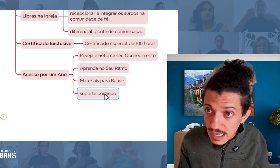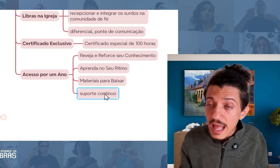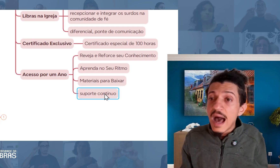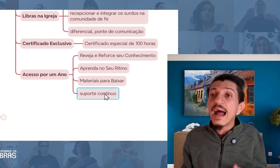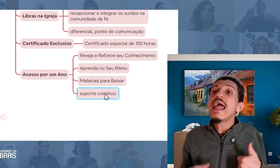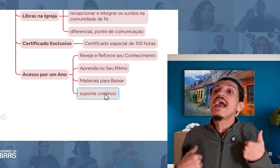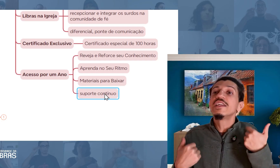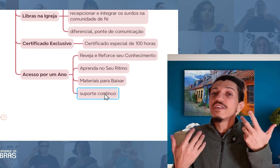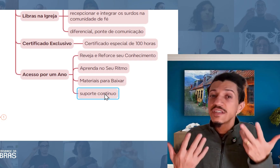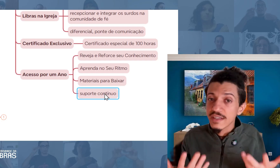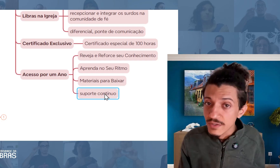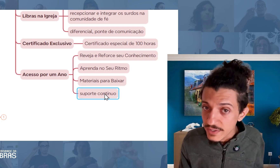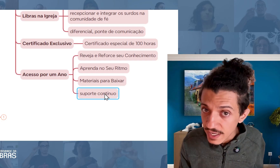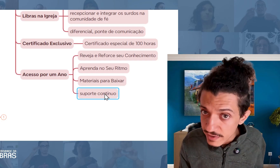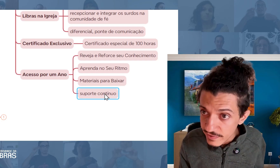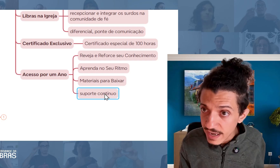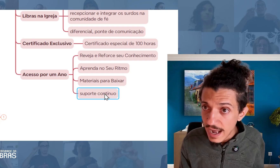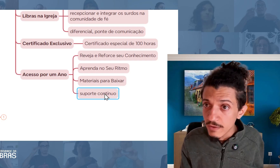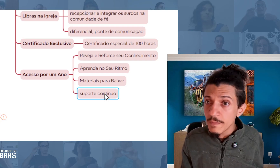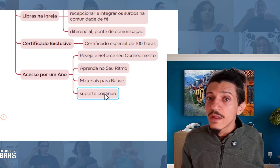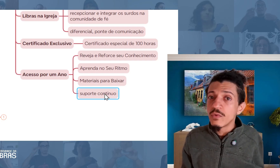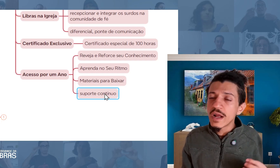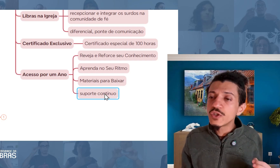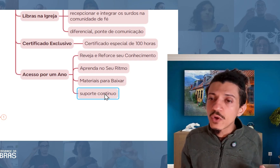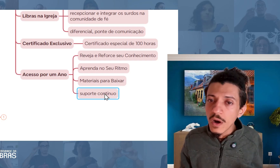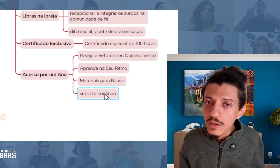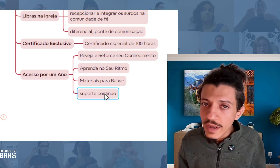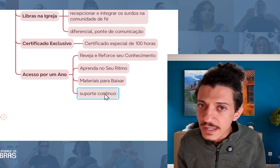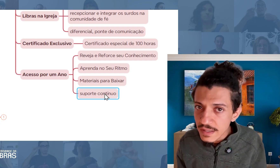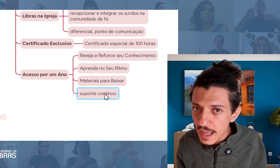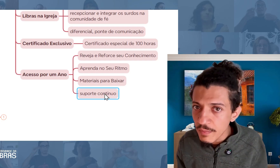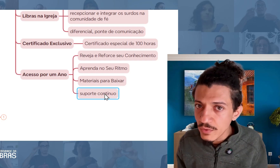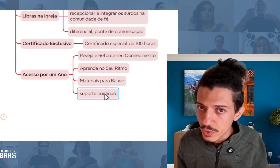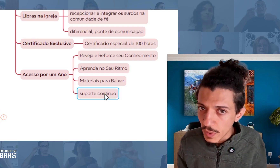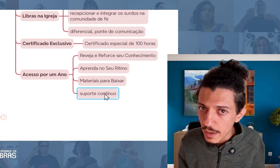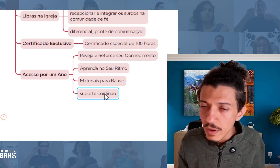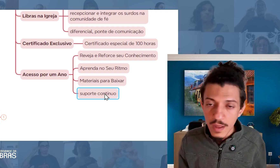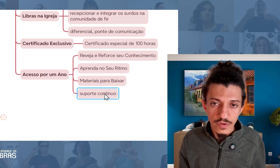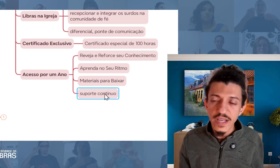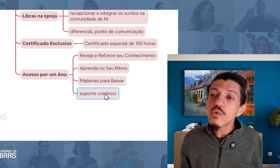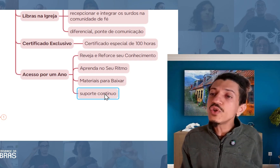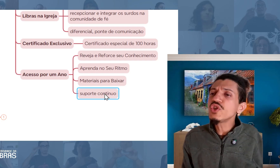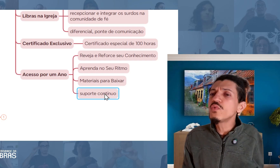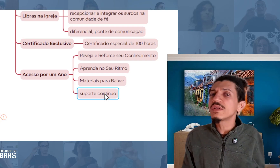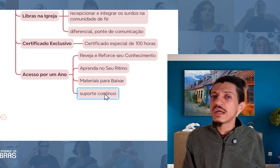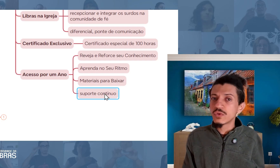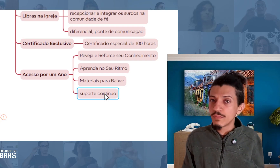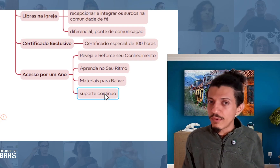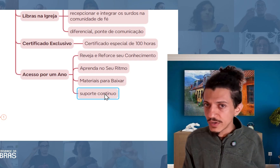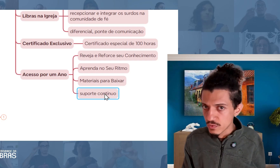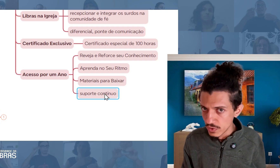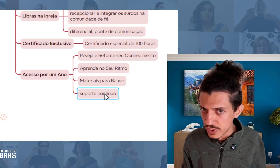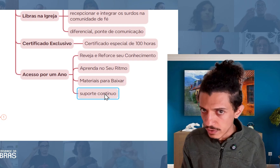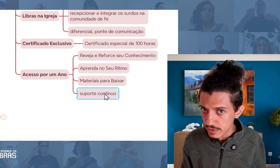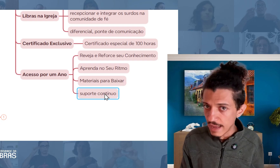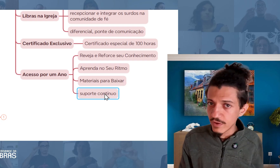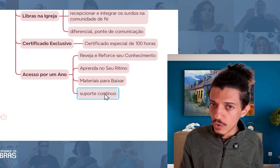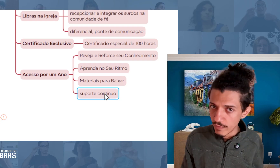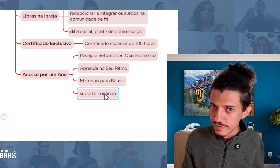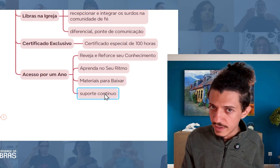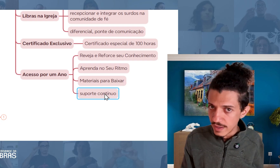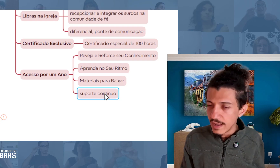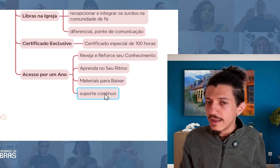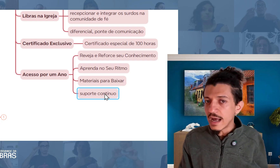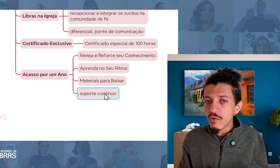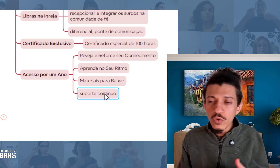Libras, além de você já ter o seu certificado, durante todo esse tempo, 1 ano, você continua tendo suporte contínuo. Teve